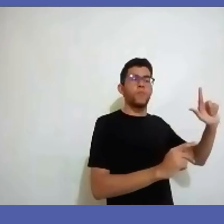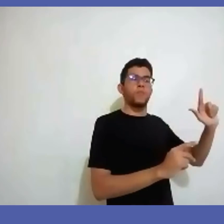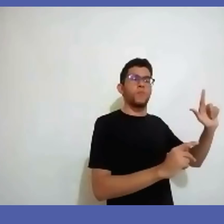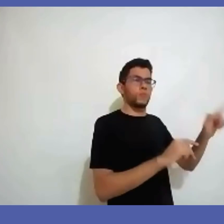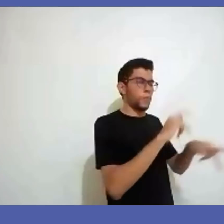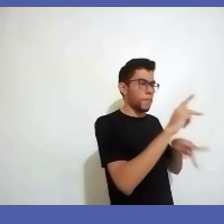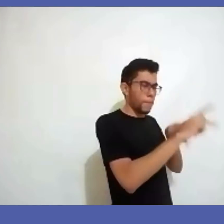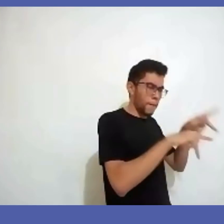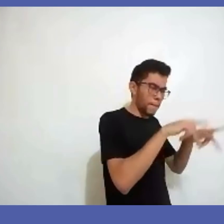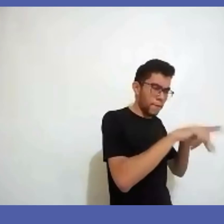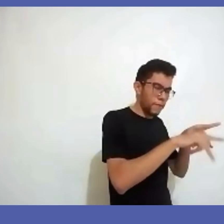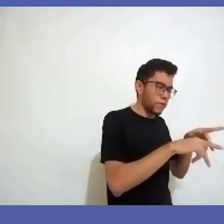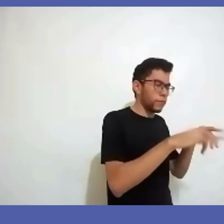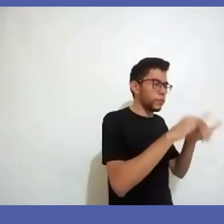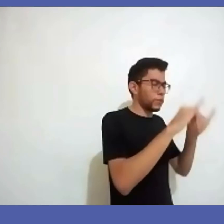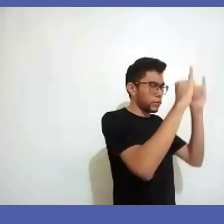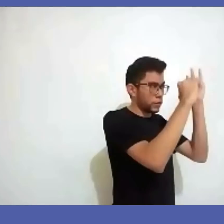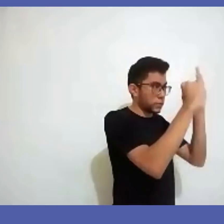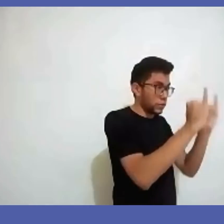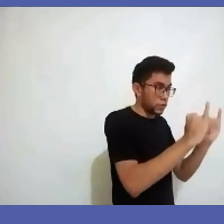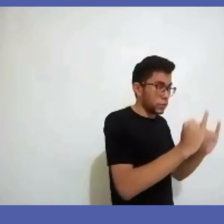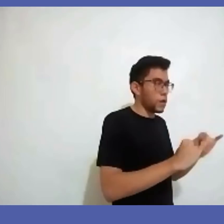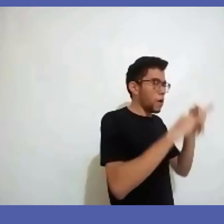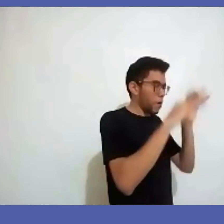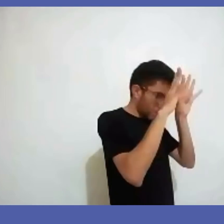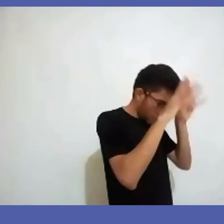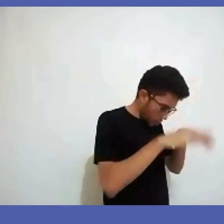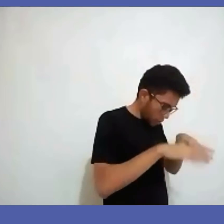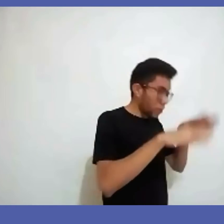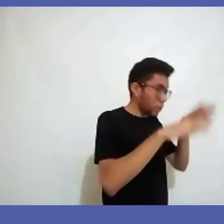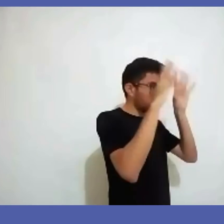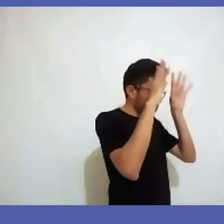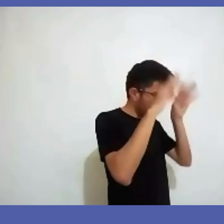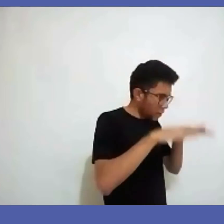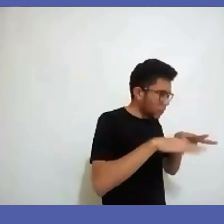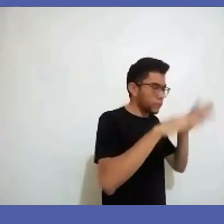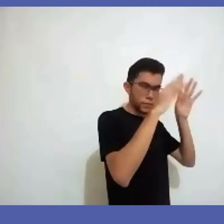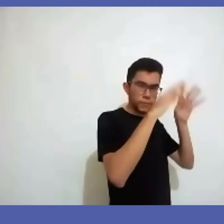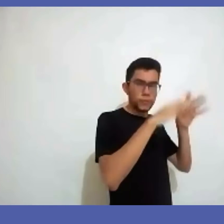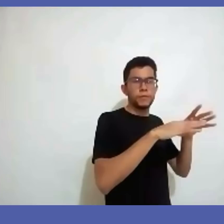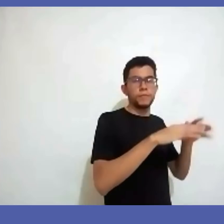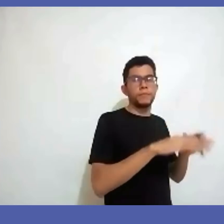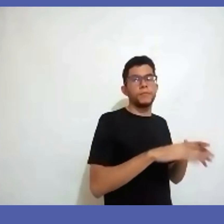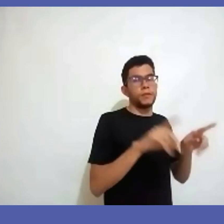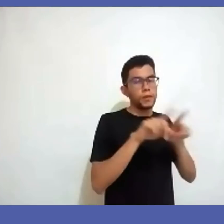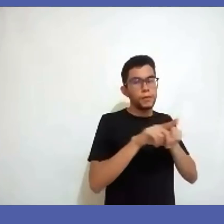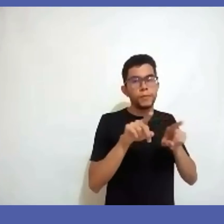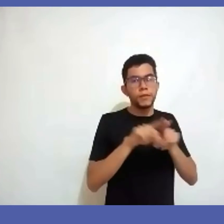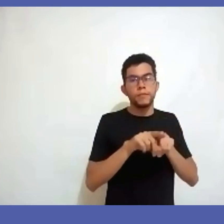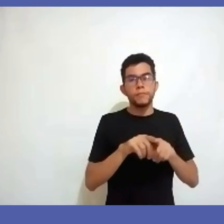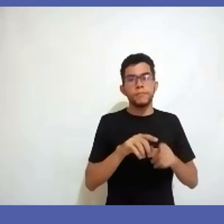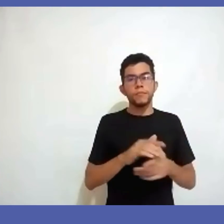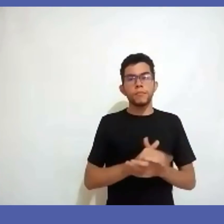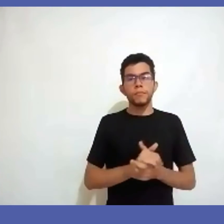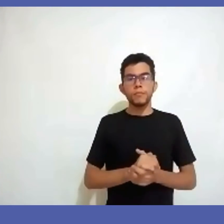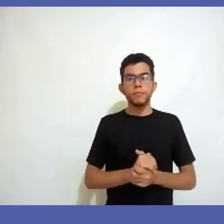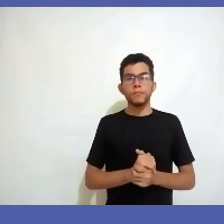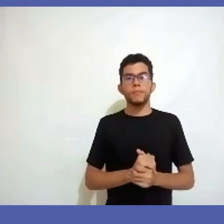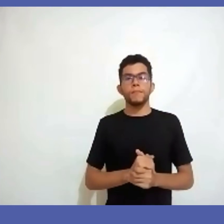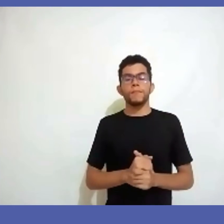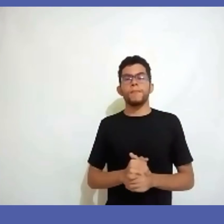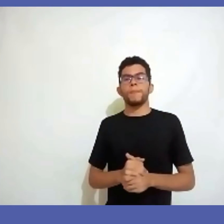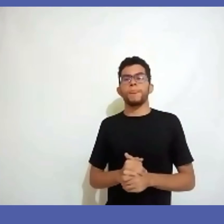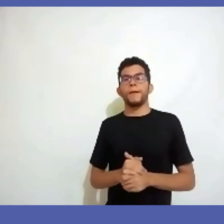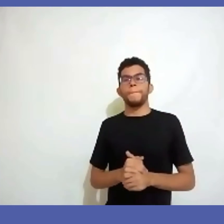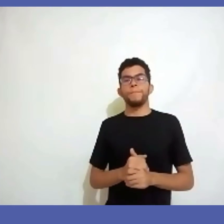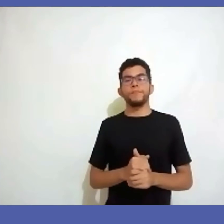santa, também se contaminou com a idolatria, adorando outros deuses. Eu mostrei